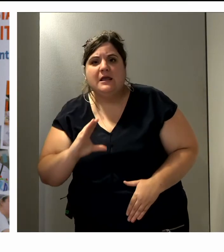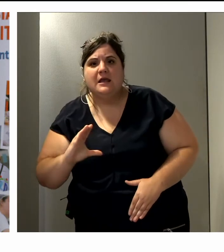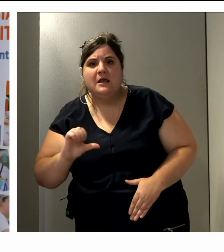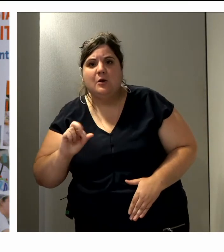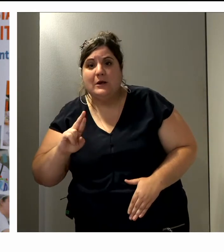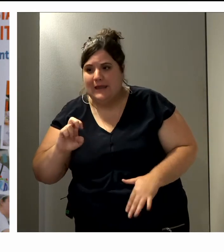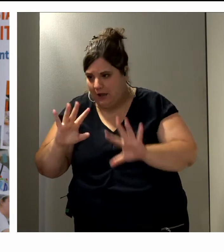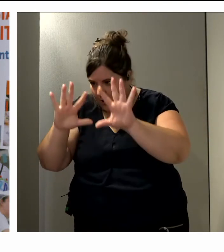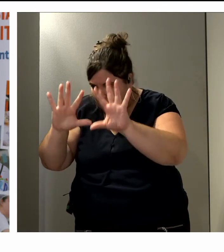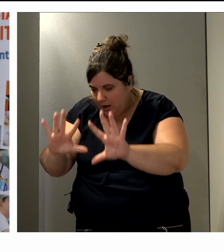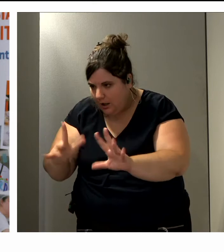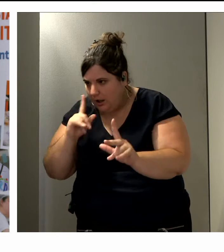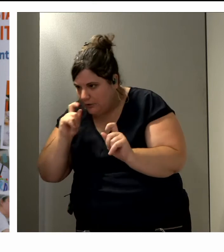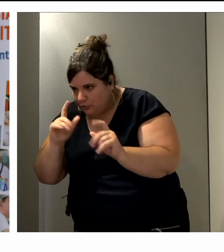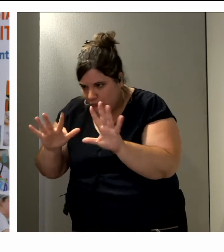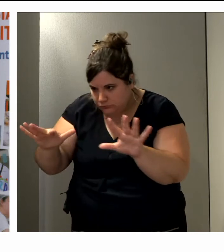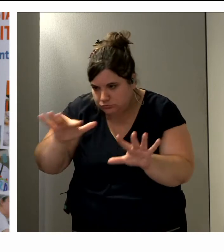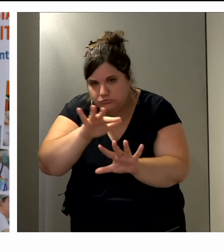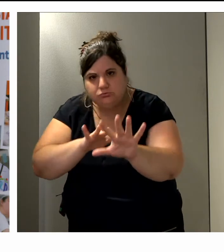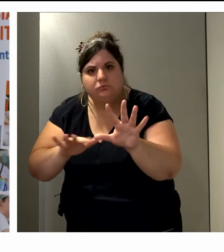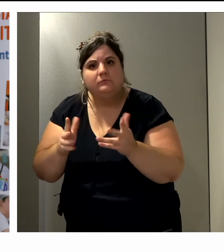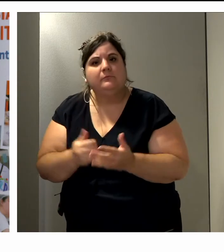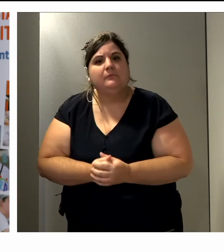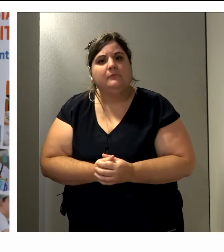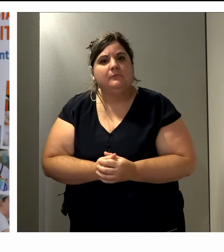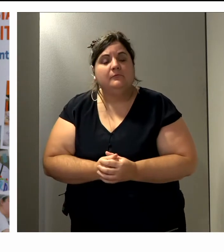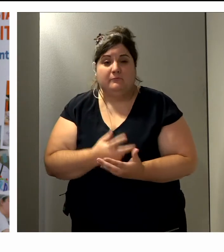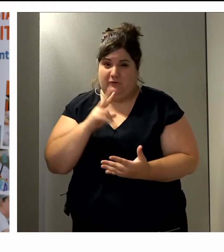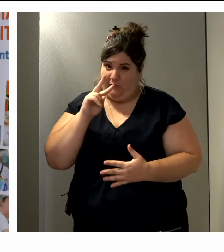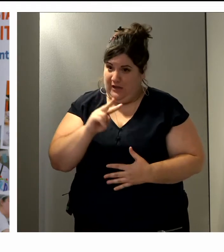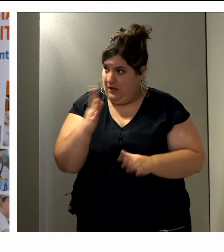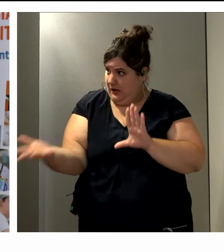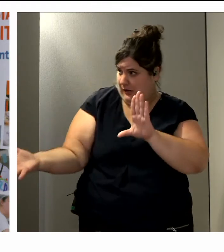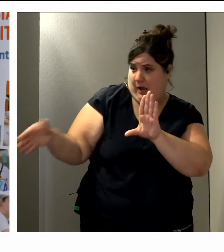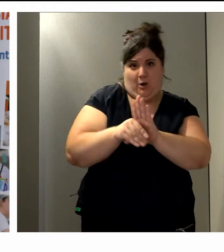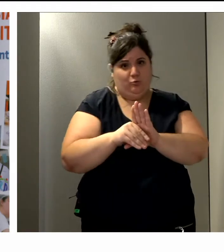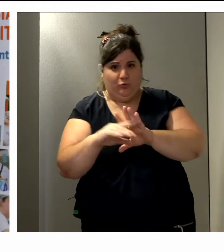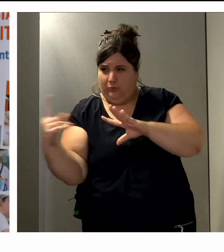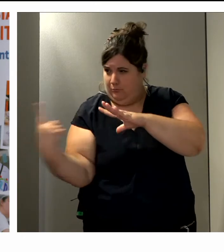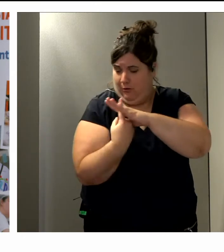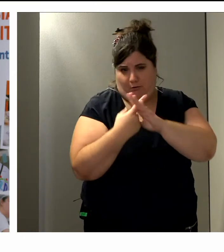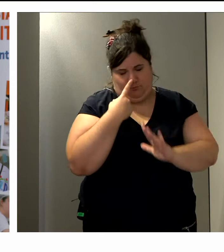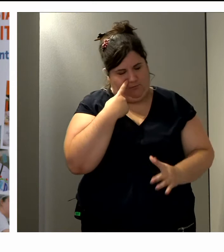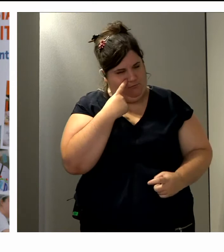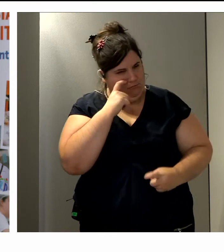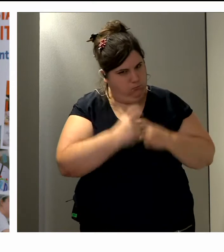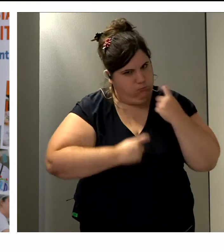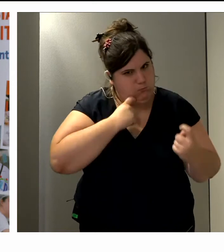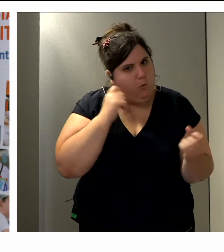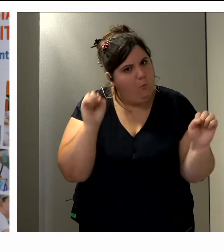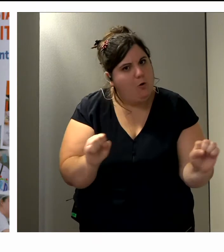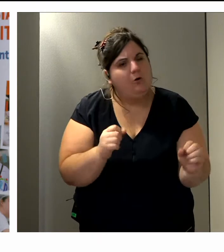Parce que l'inclusion peut être très violente pour la personne. Donc tu es